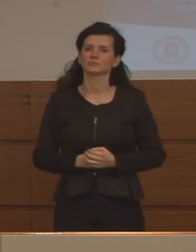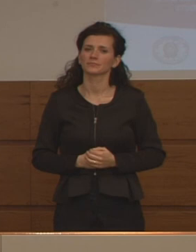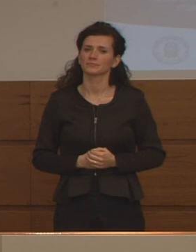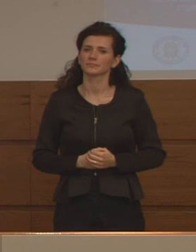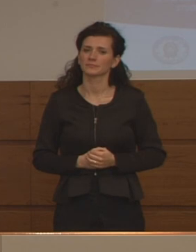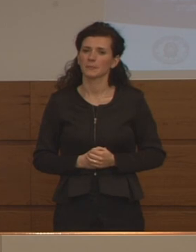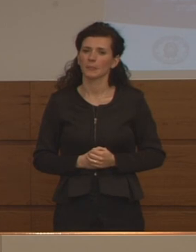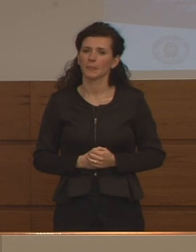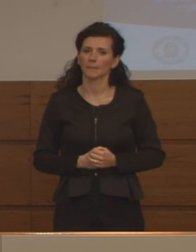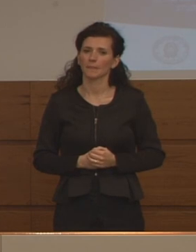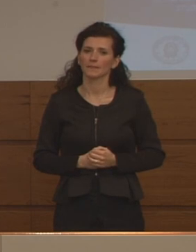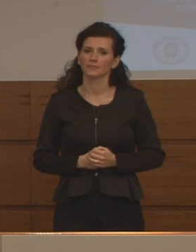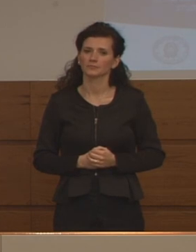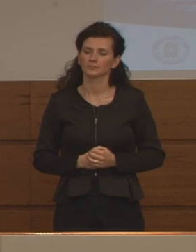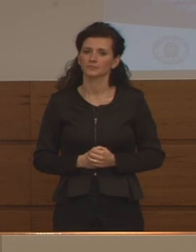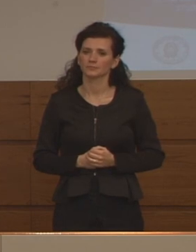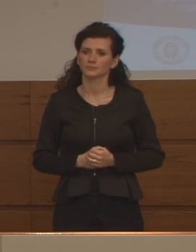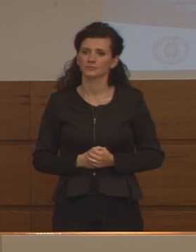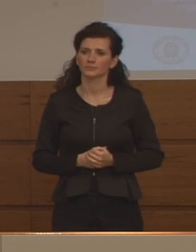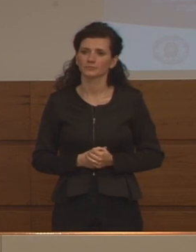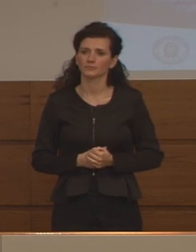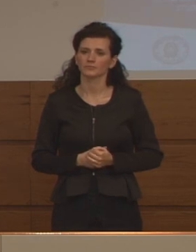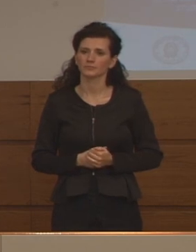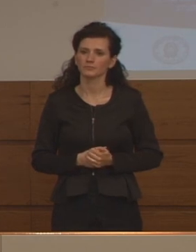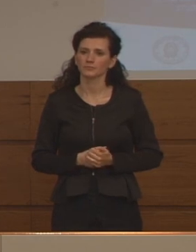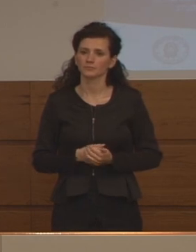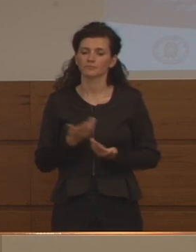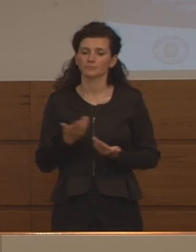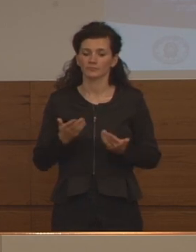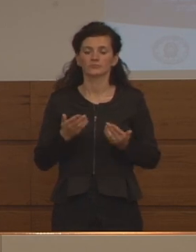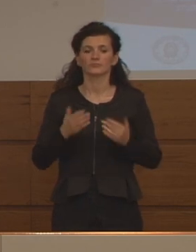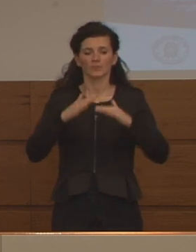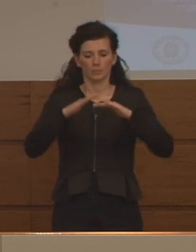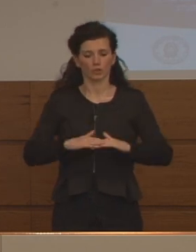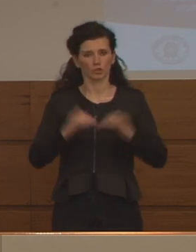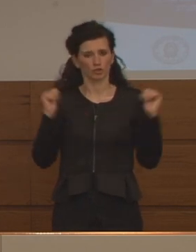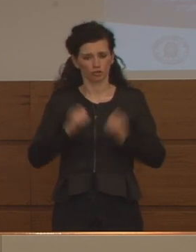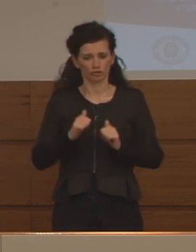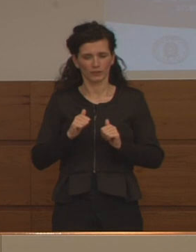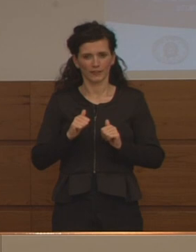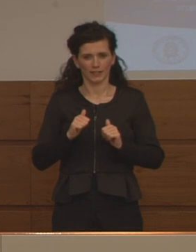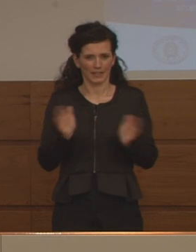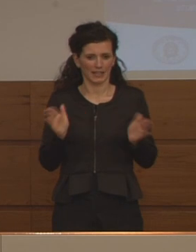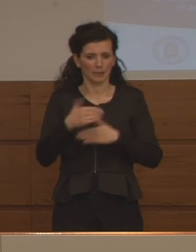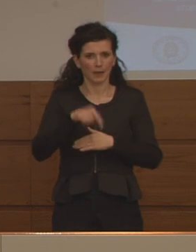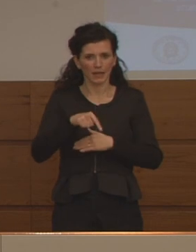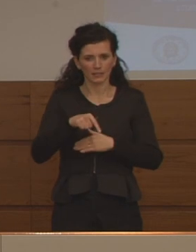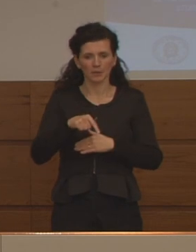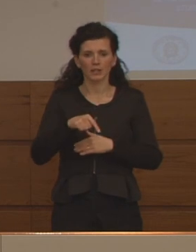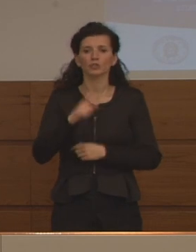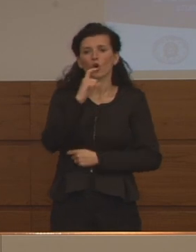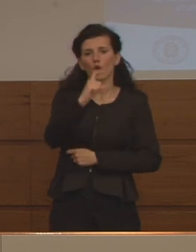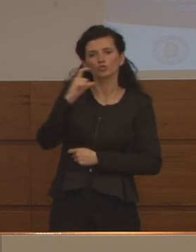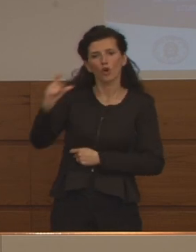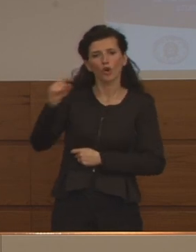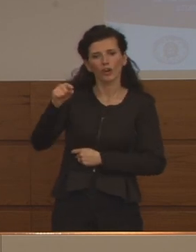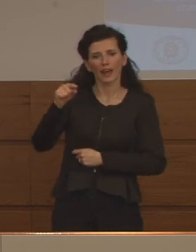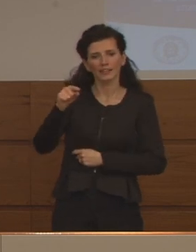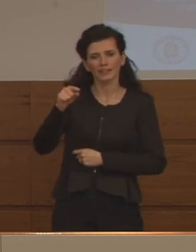per quanto attiene le somme raccolte dal dipartimento della protezione civile sul conto corrente attivato